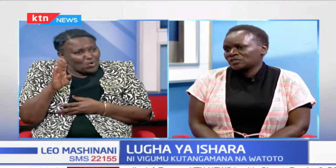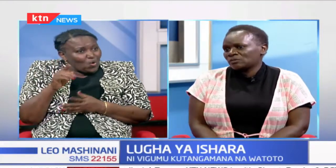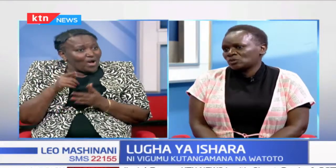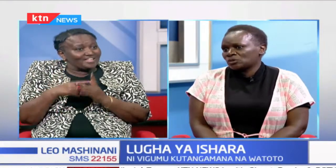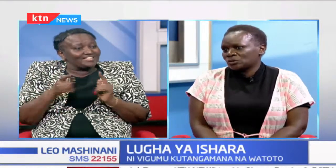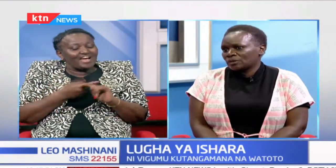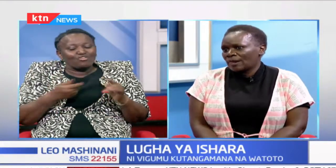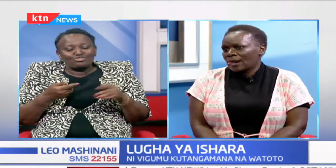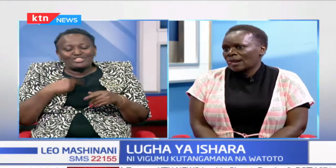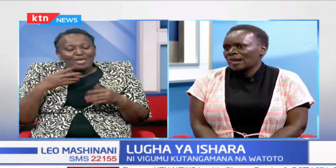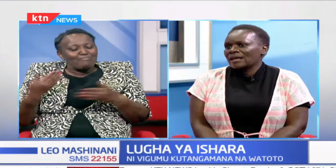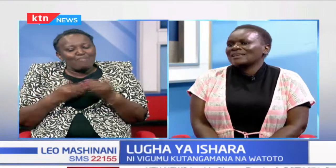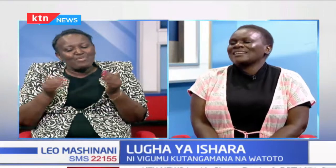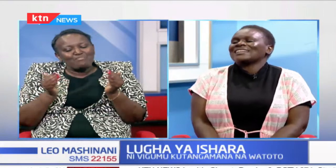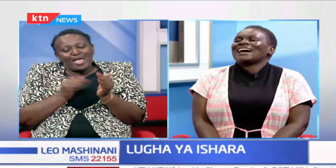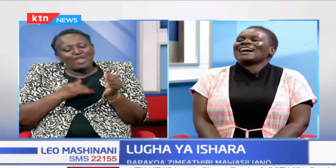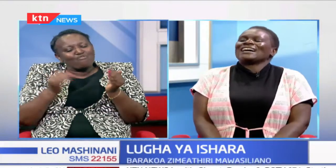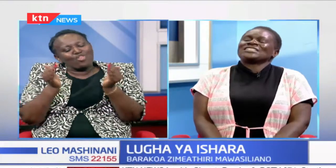nimsafishe mtoto.